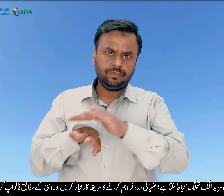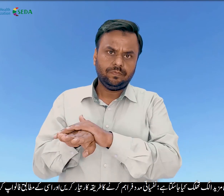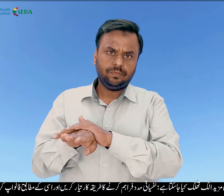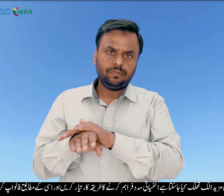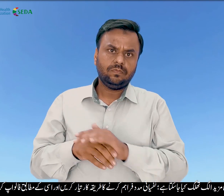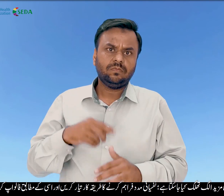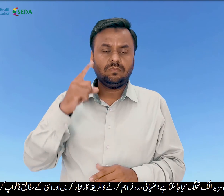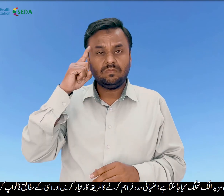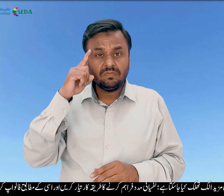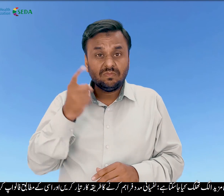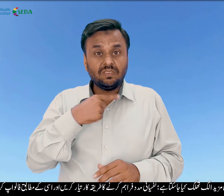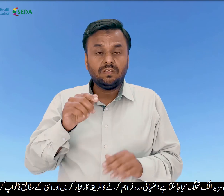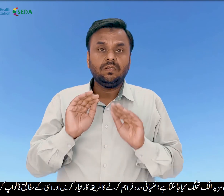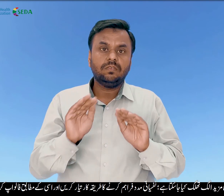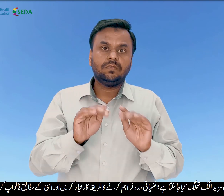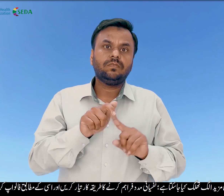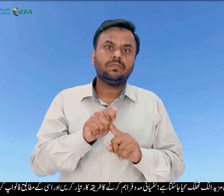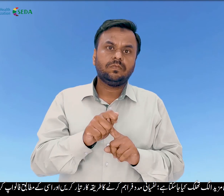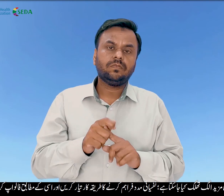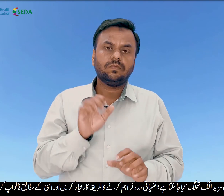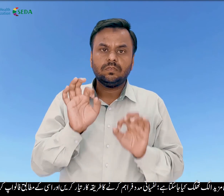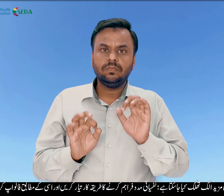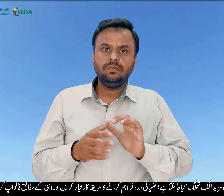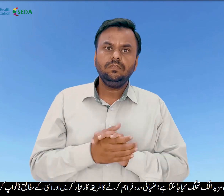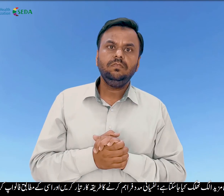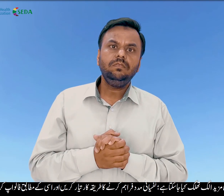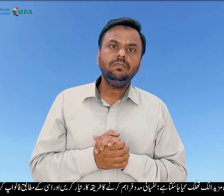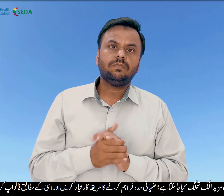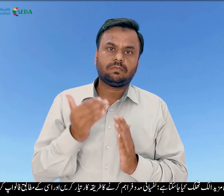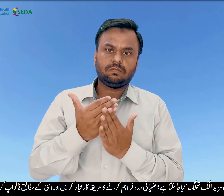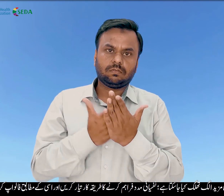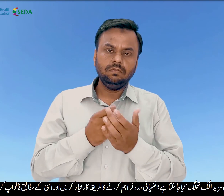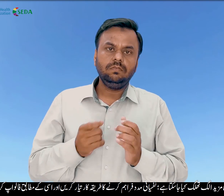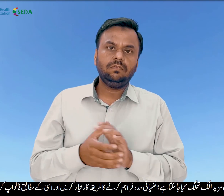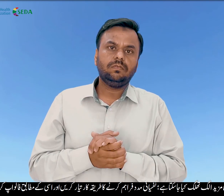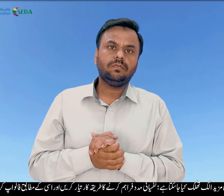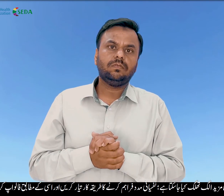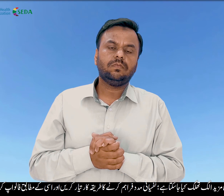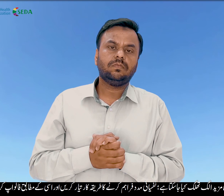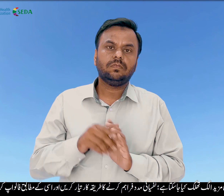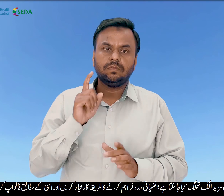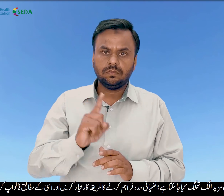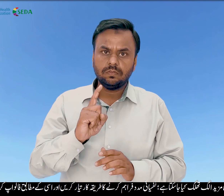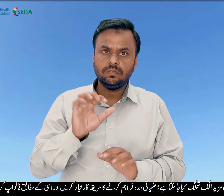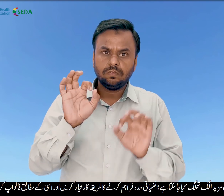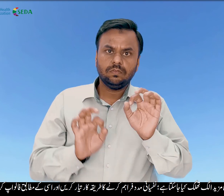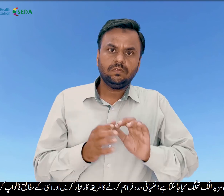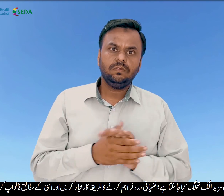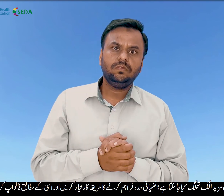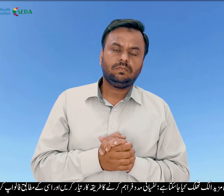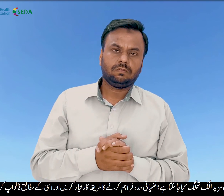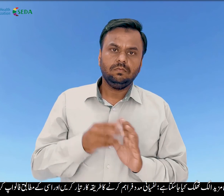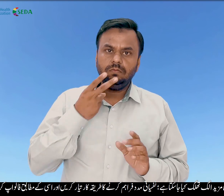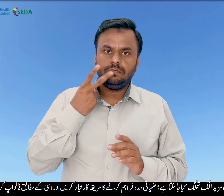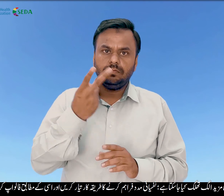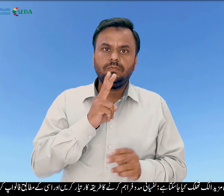ہے۔ نفسیاتی مدد فراہم کرنے کا طریقہ کار تیار کریں اور اس کے مطابق فالو اپ کریں۔